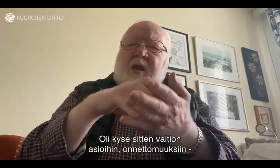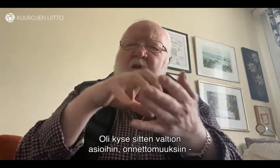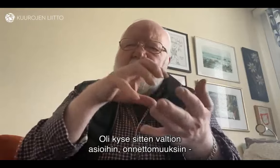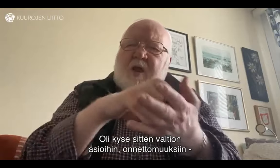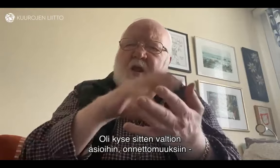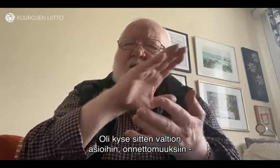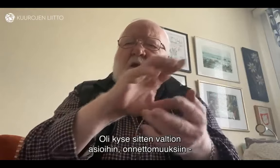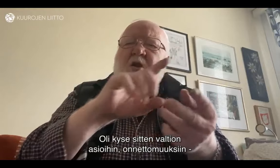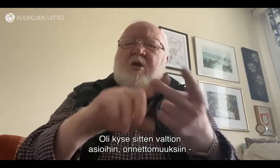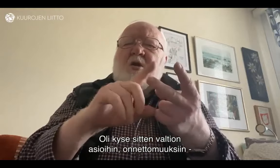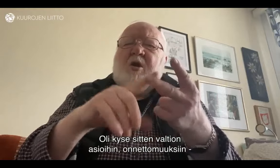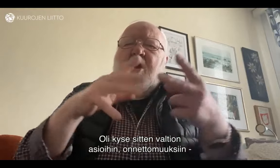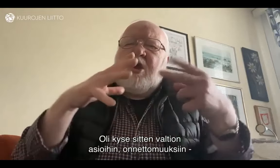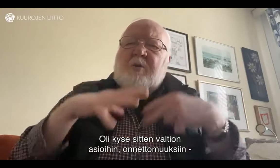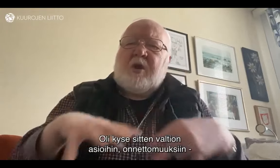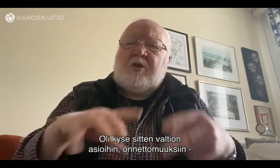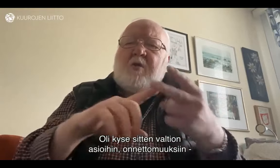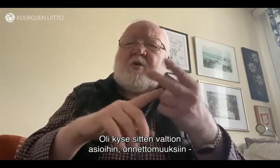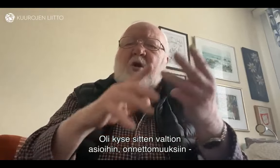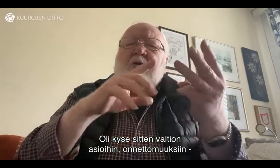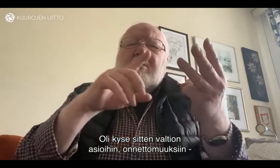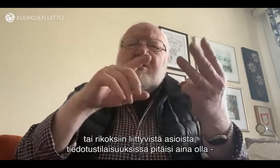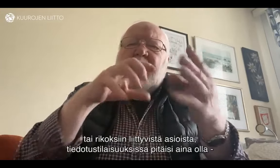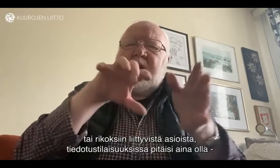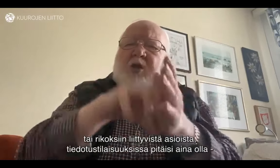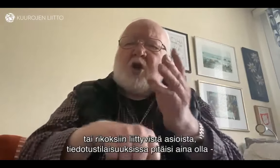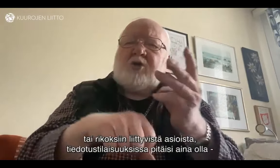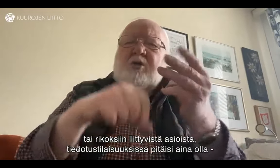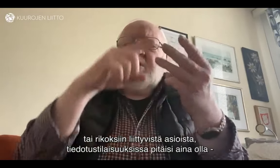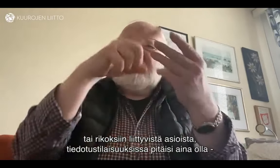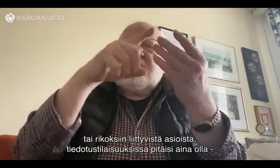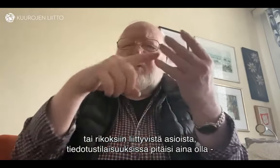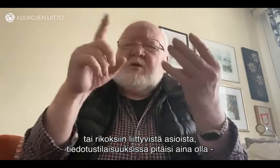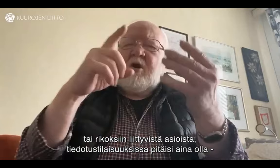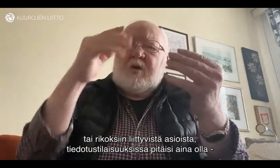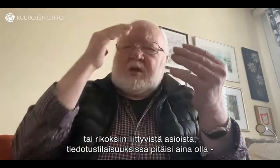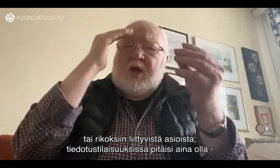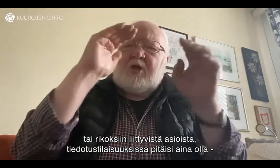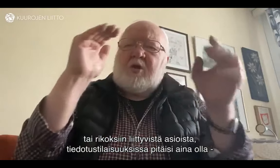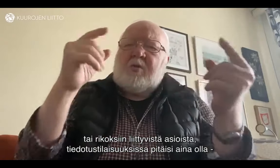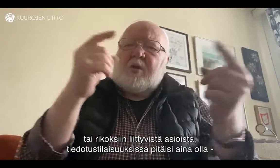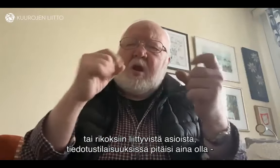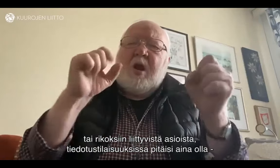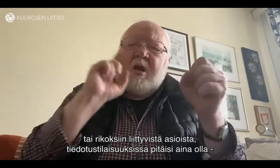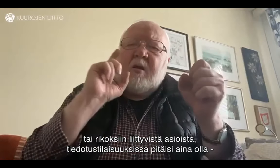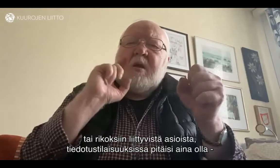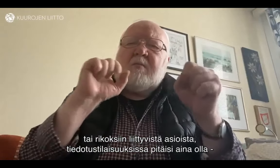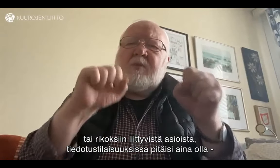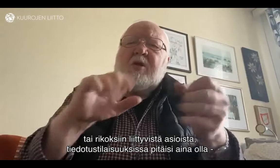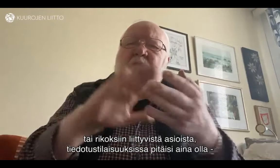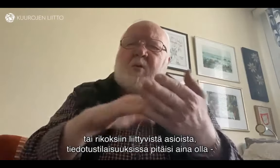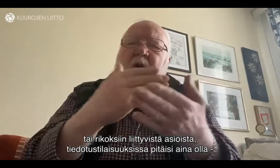aina olla paikalla. Oli kyse sitten valtion asioihin, onnettomuuksiin tai rikoksiin